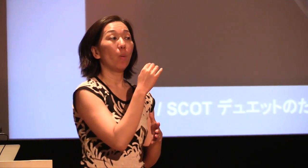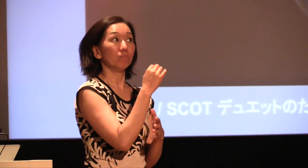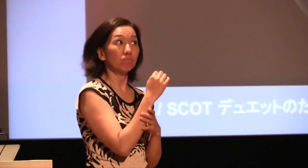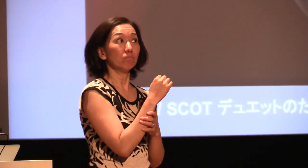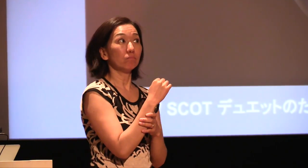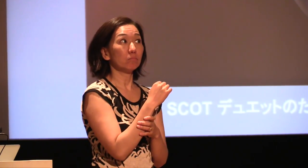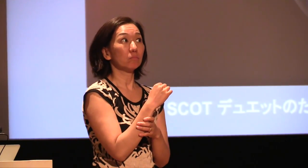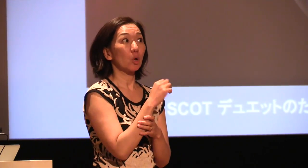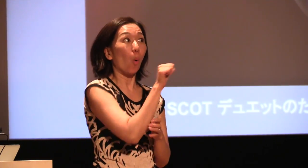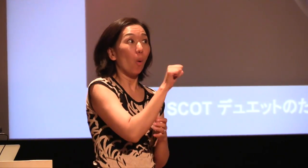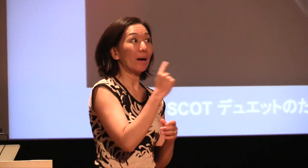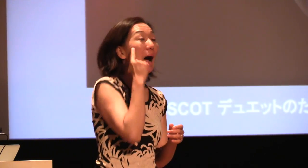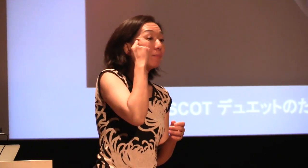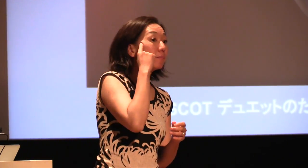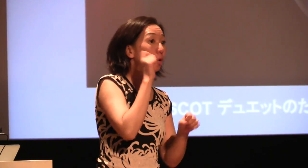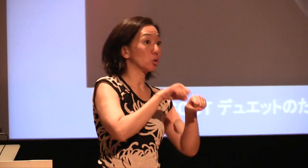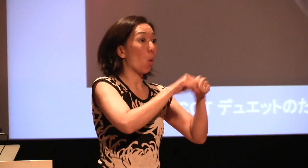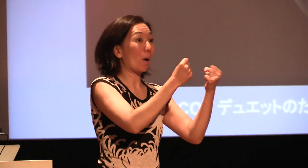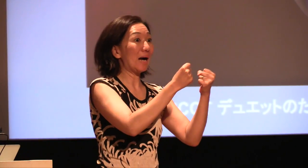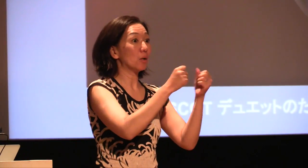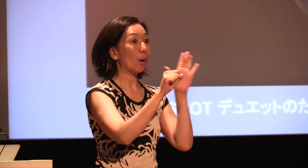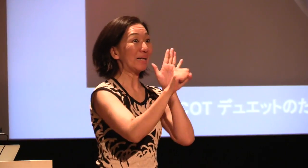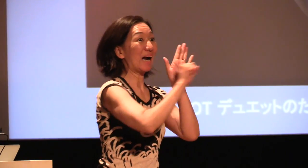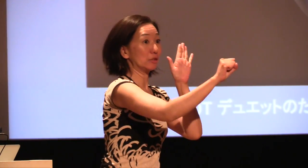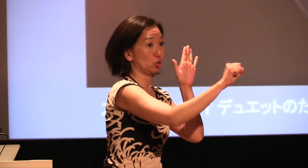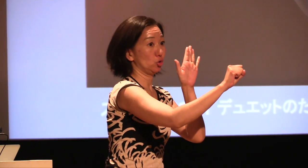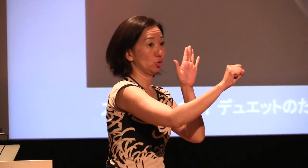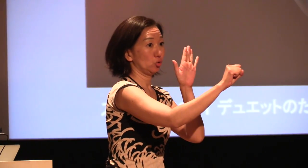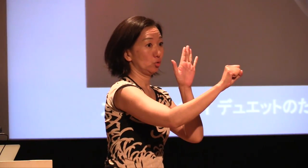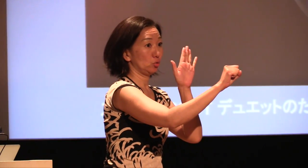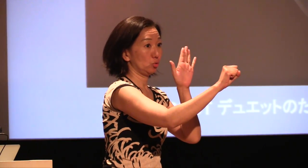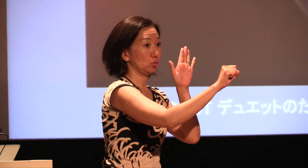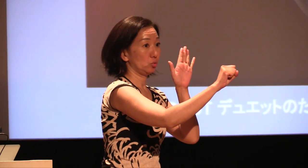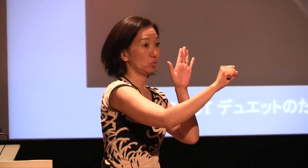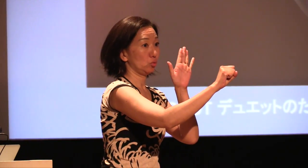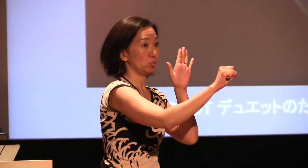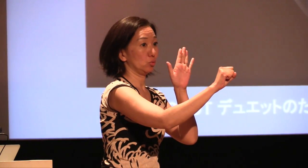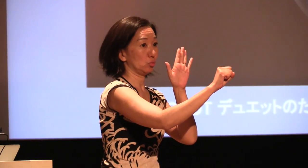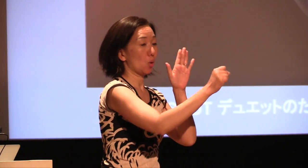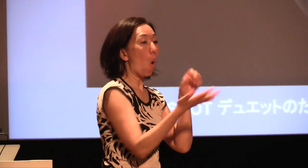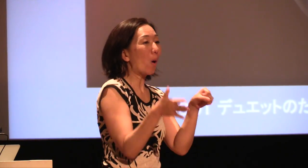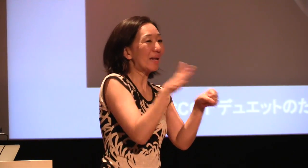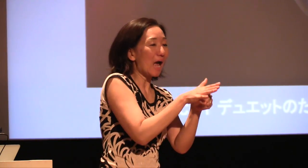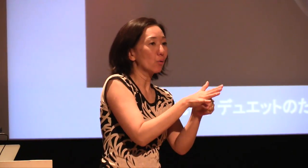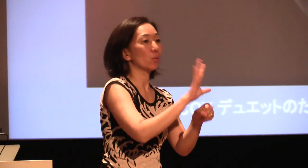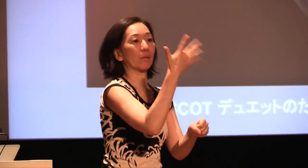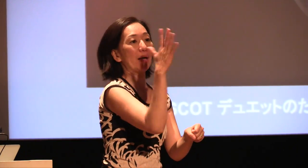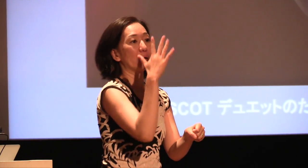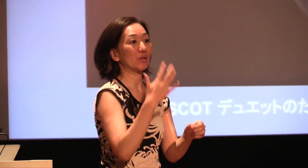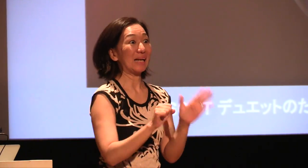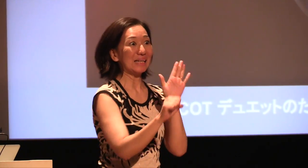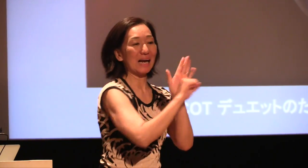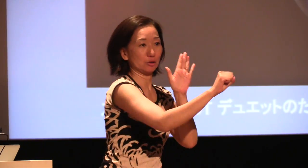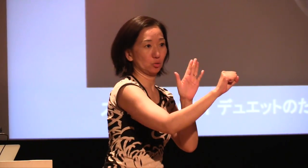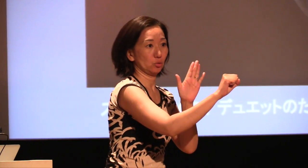私の五感障害の効果補うのではな